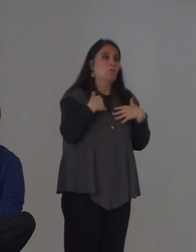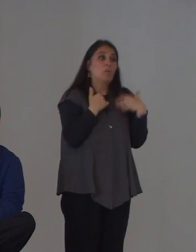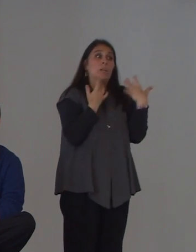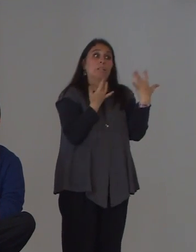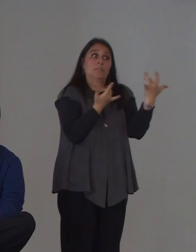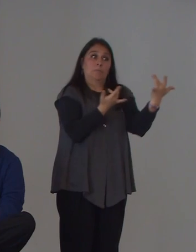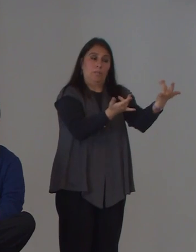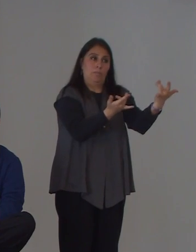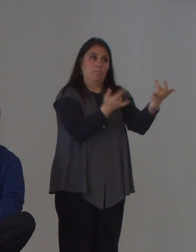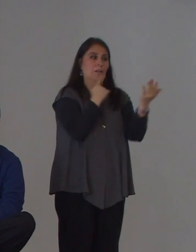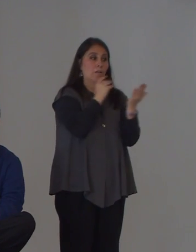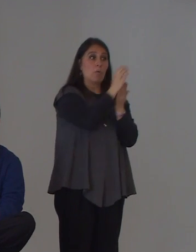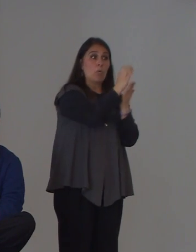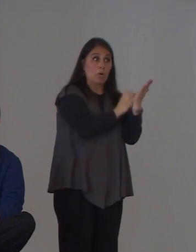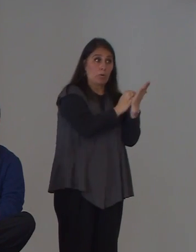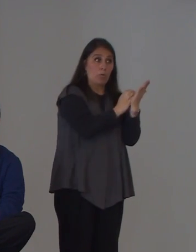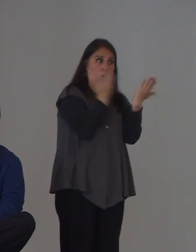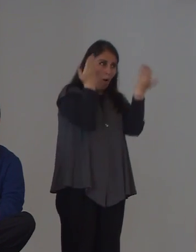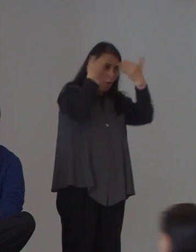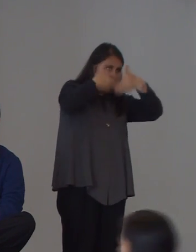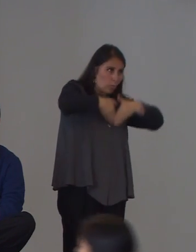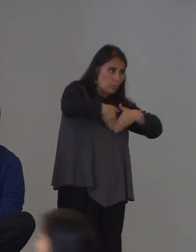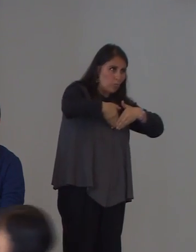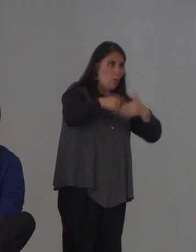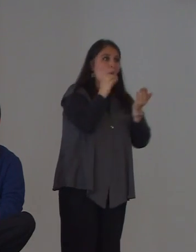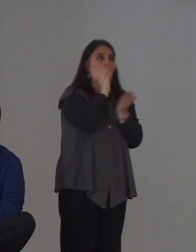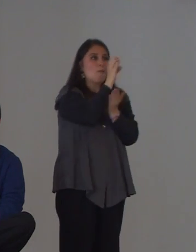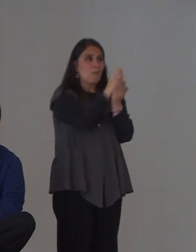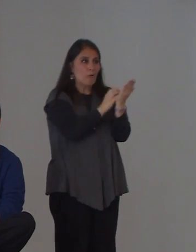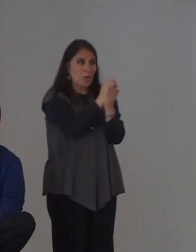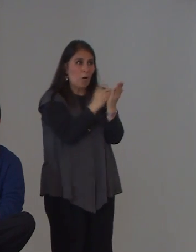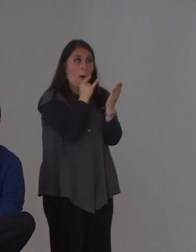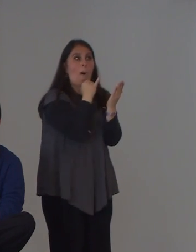el currículo oculto existen. Y que